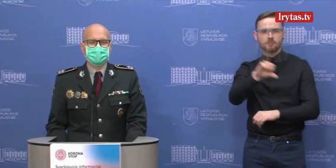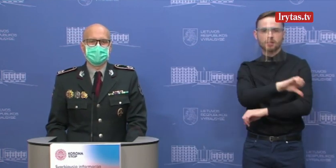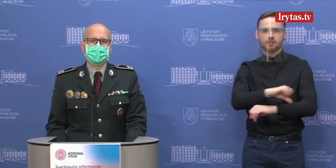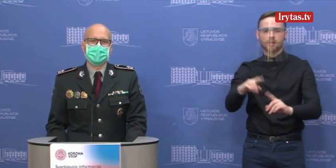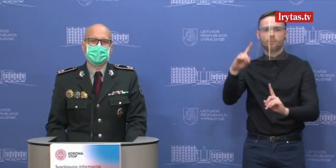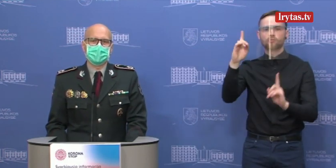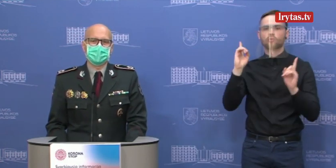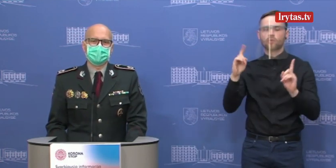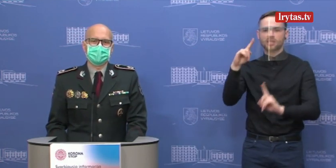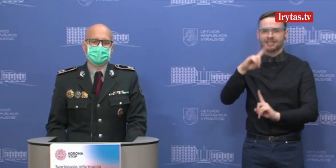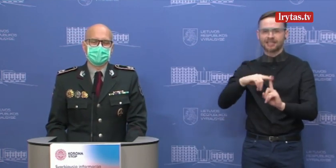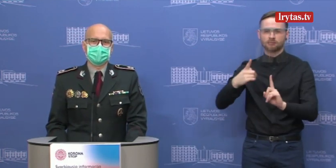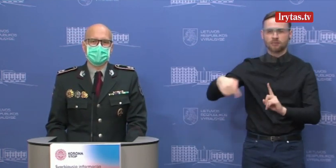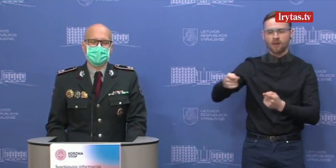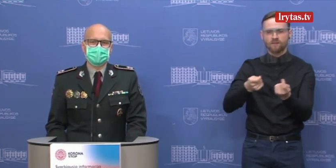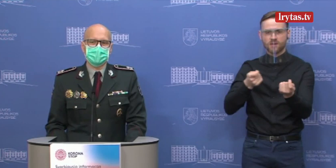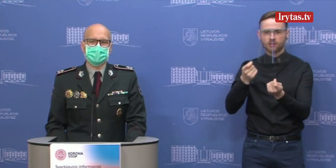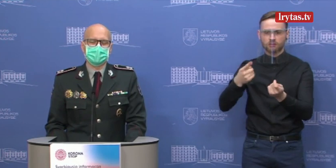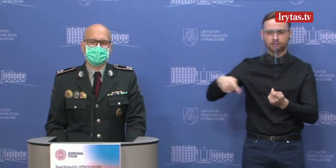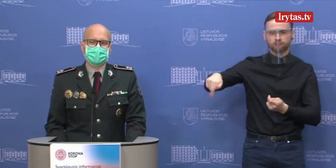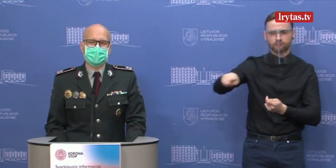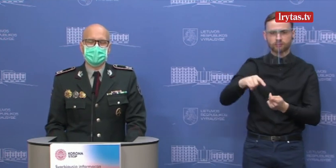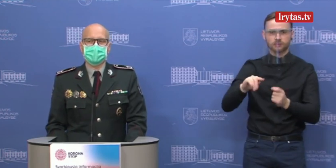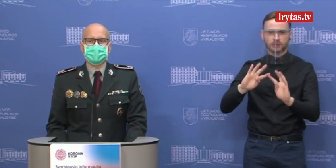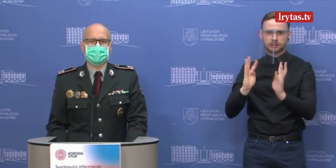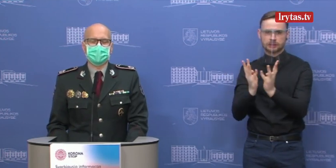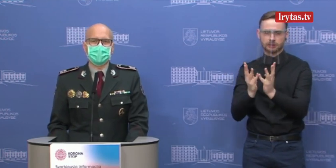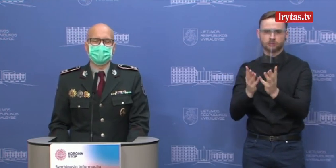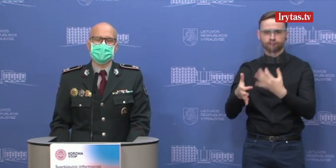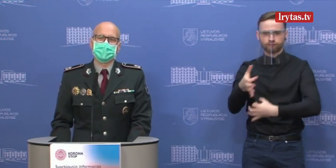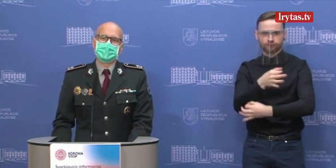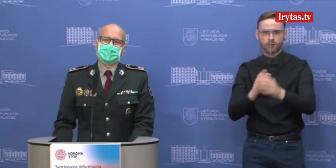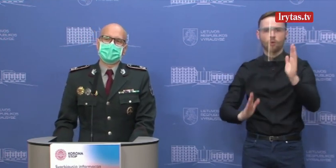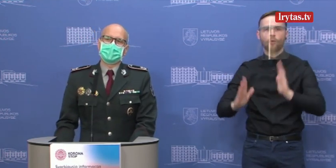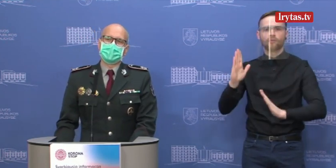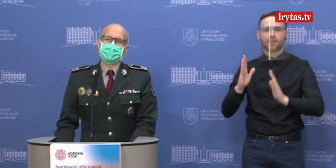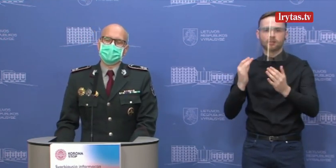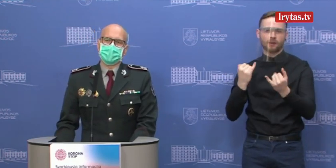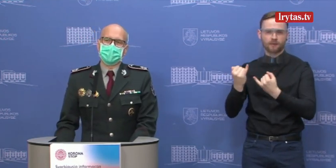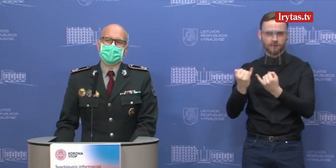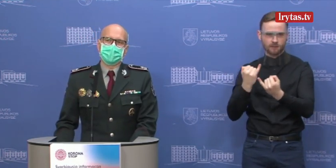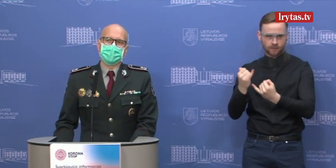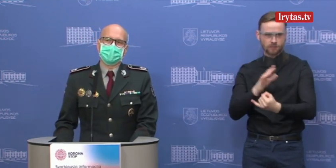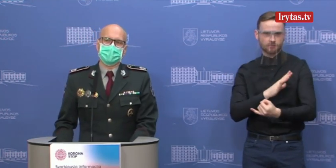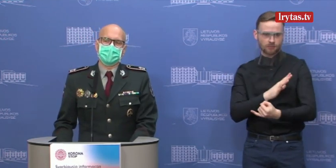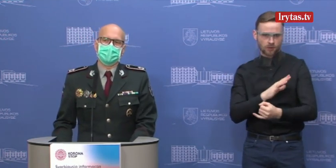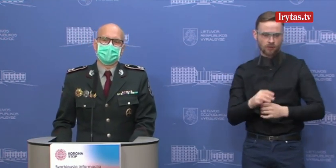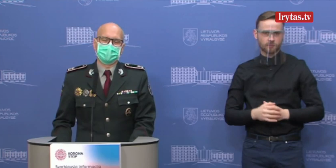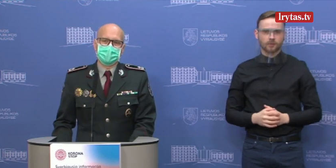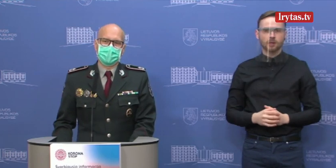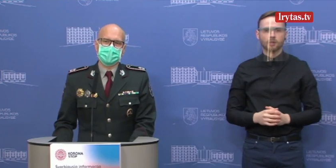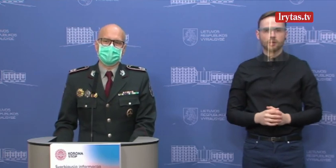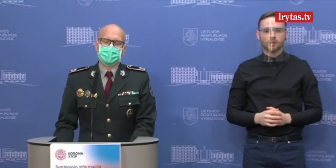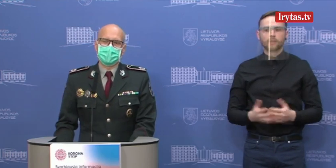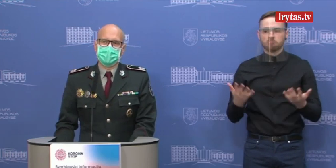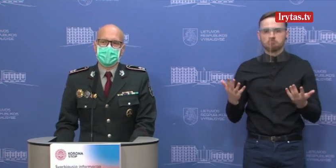apsaugos tarnybų vadovų pasitarimas, konferencinis pokalbis. Ir šio pasitarimo